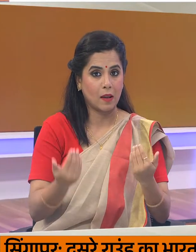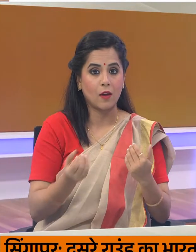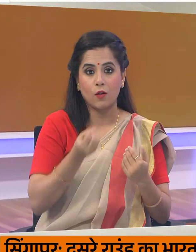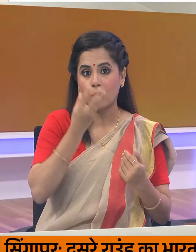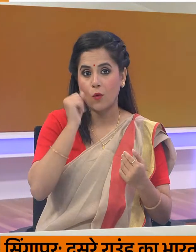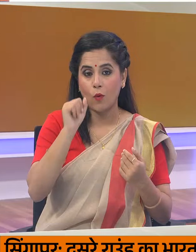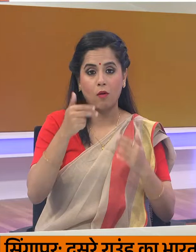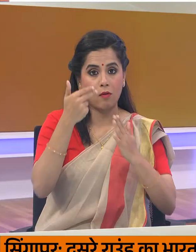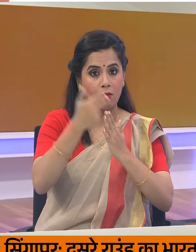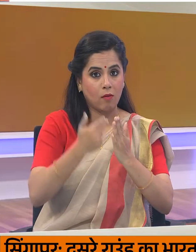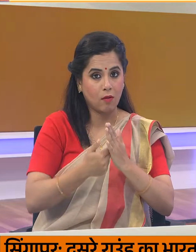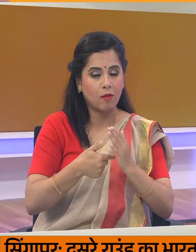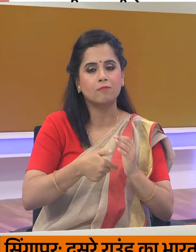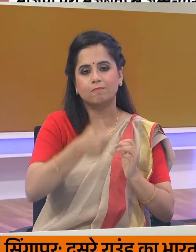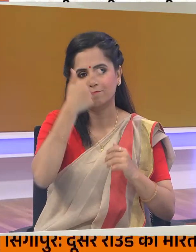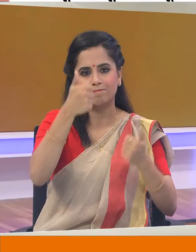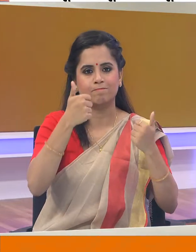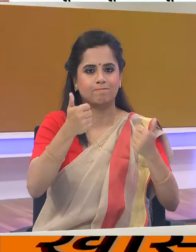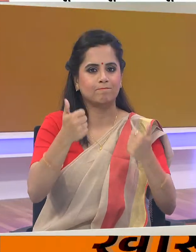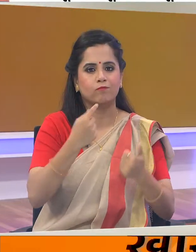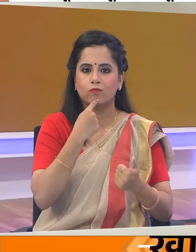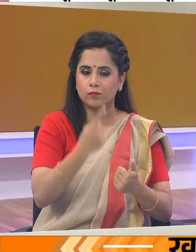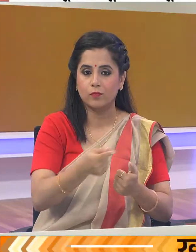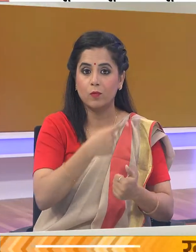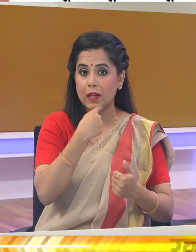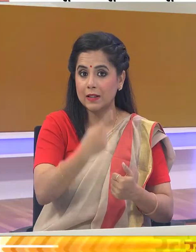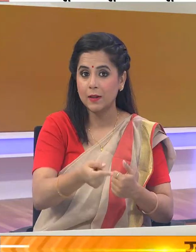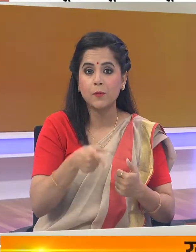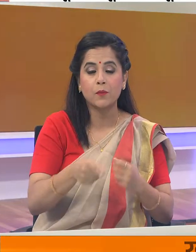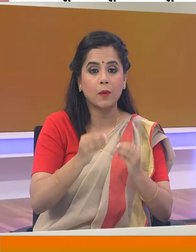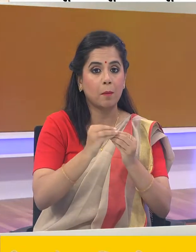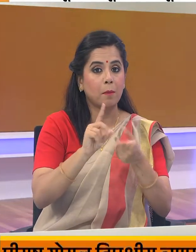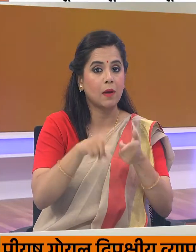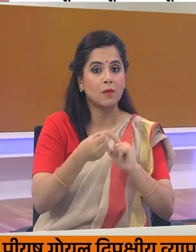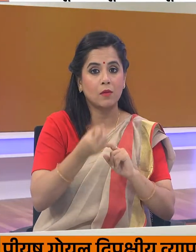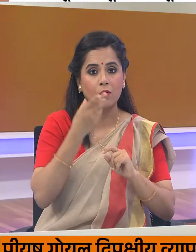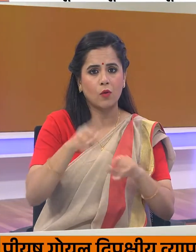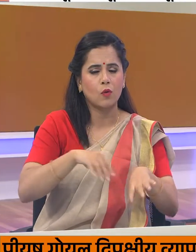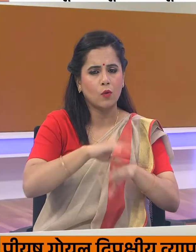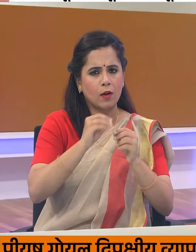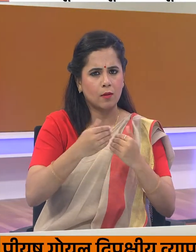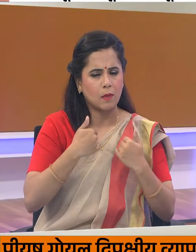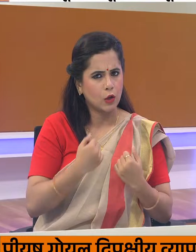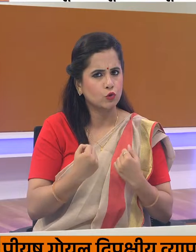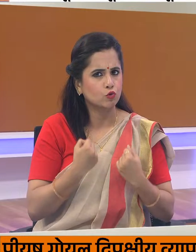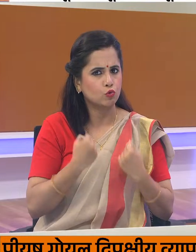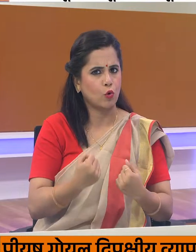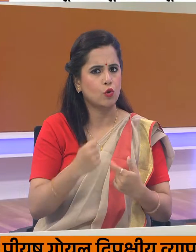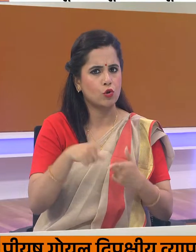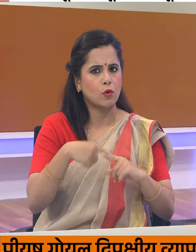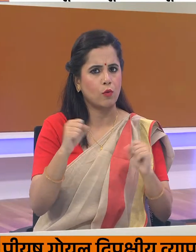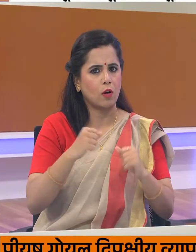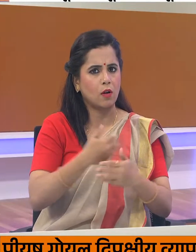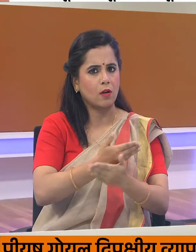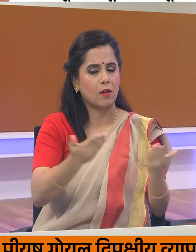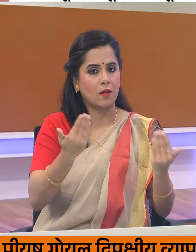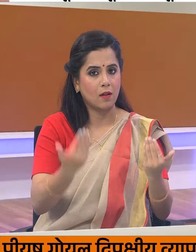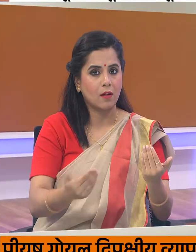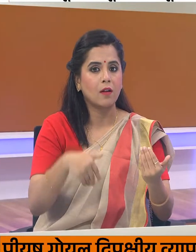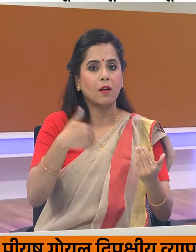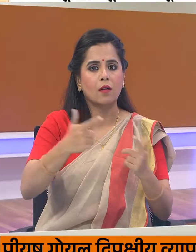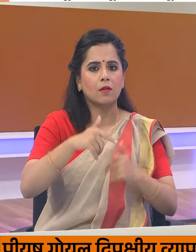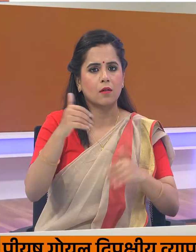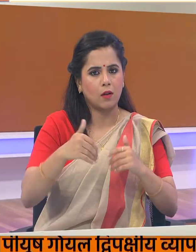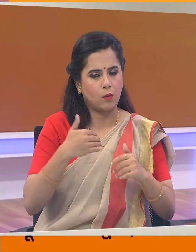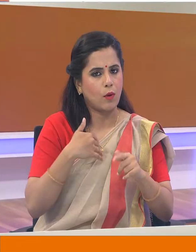भाजपा प्रत्याशियों को शुभकामनाएं दी हैं। उन्होंने कहा कि भाजपा पूरी मजबूती से जम्मू कश्मीर विधानसभा चुनाव